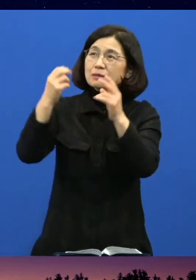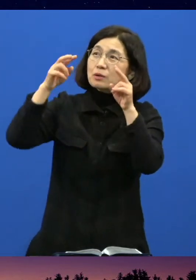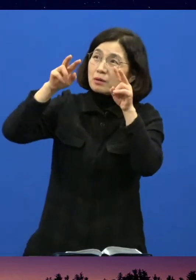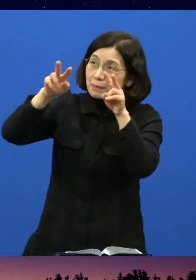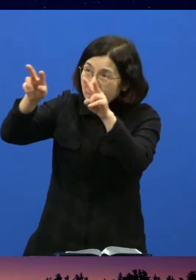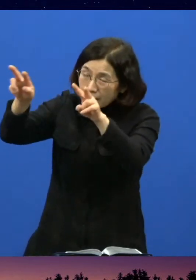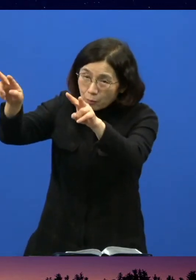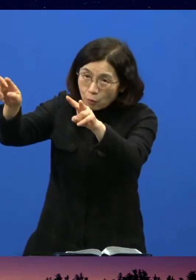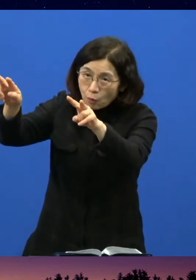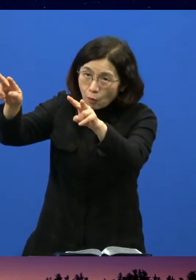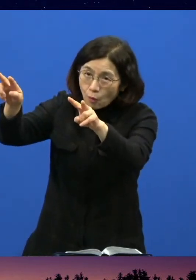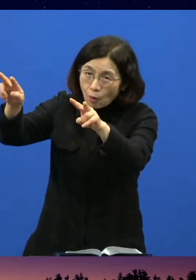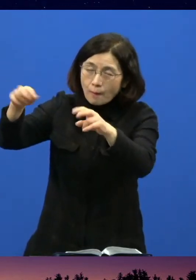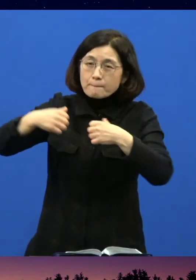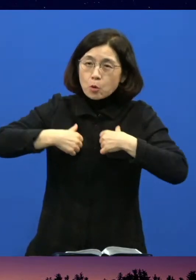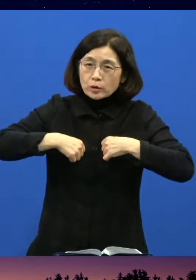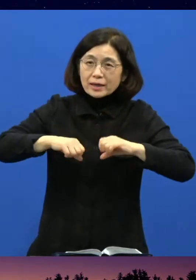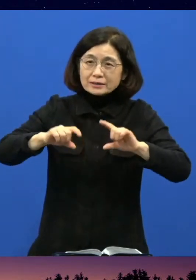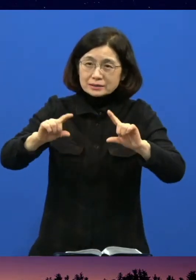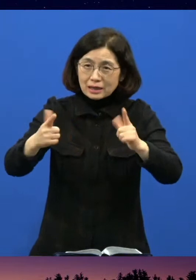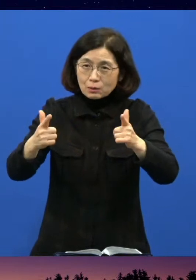부르짖는.